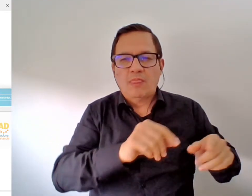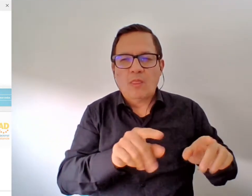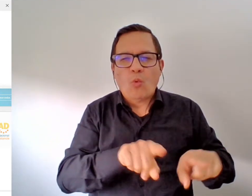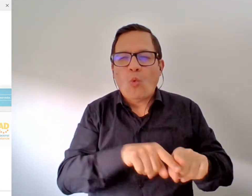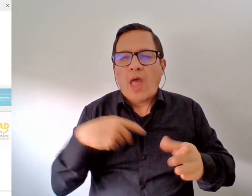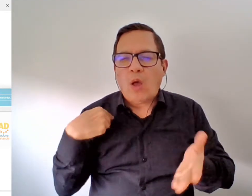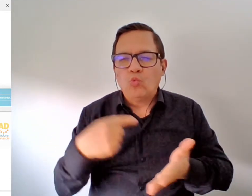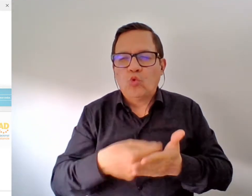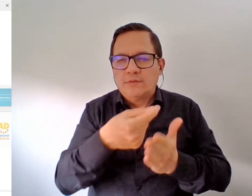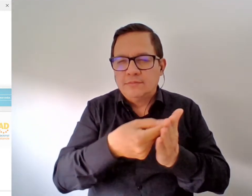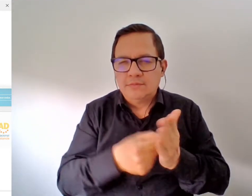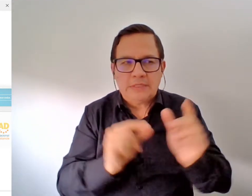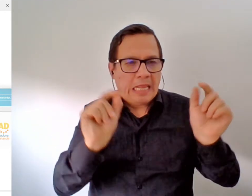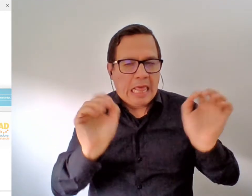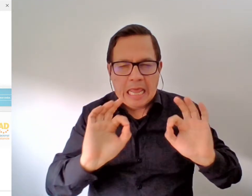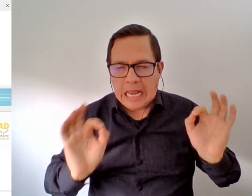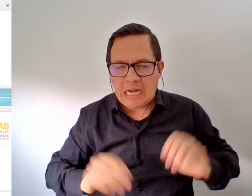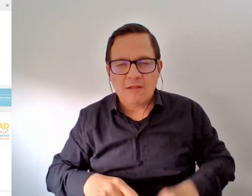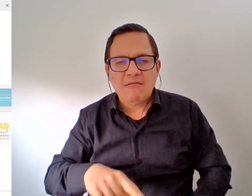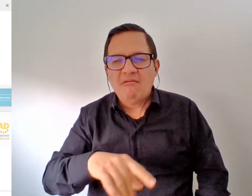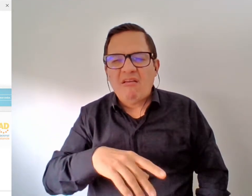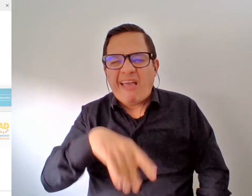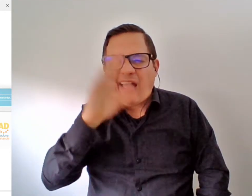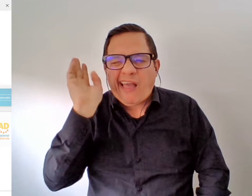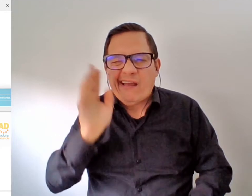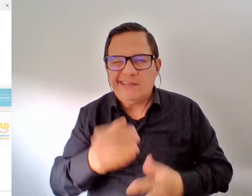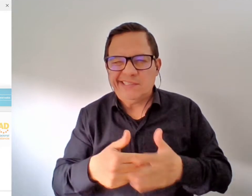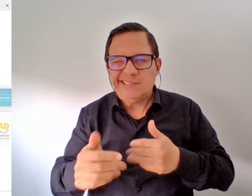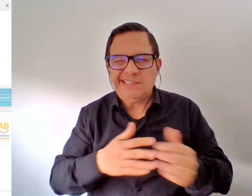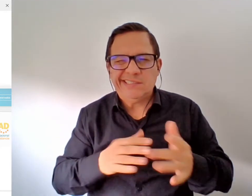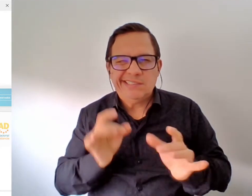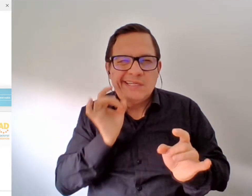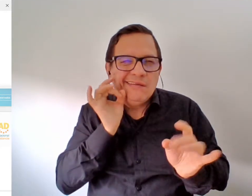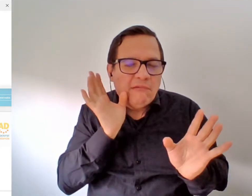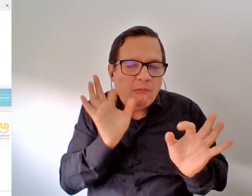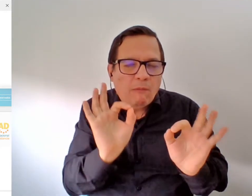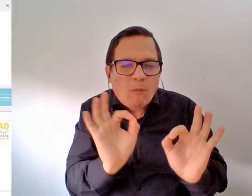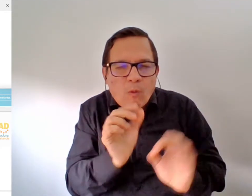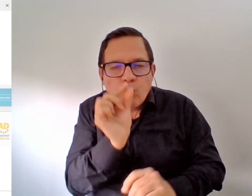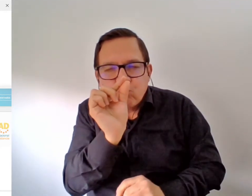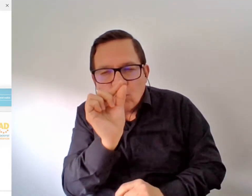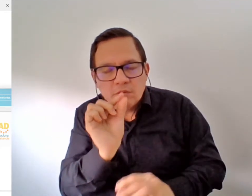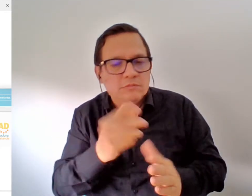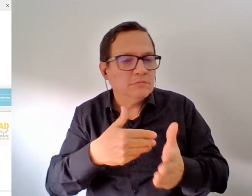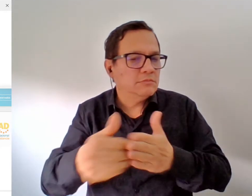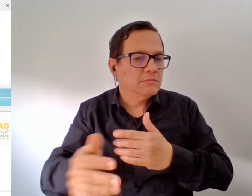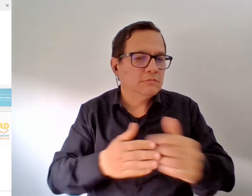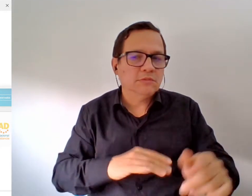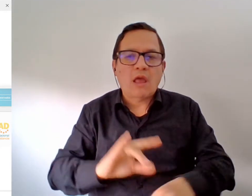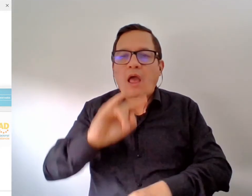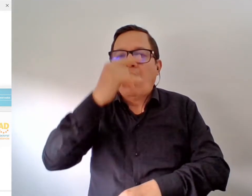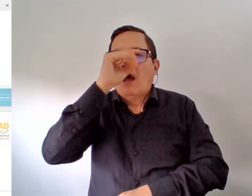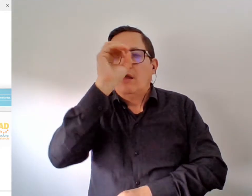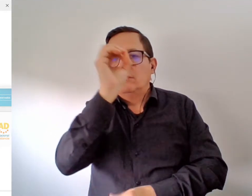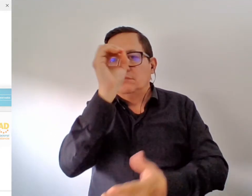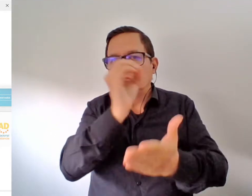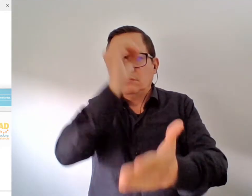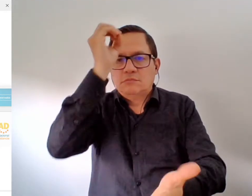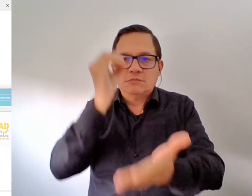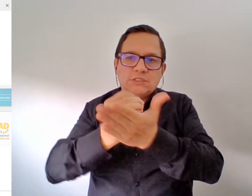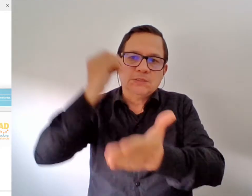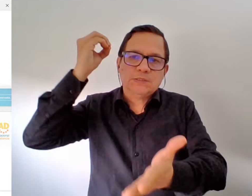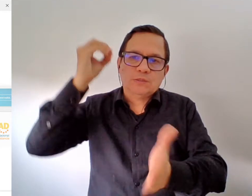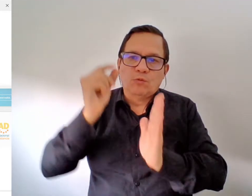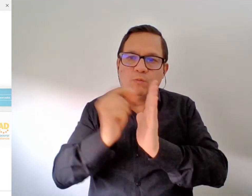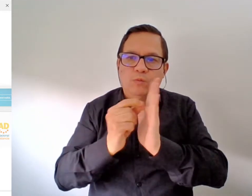plagio demostrado en el trabajo académico, cualquiera sea su naturaleza, la calificación que se impondrá será de